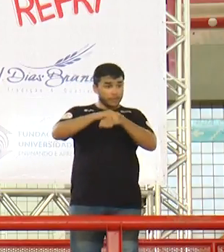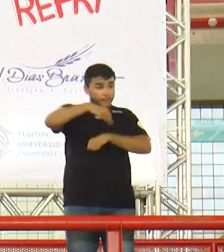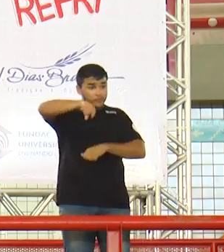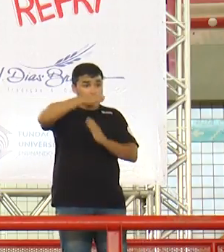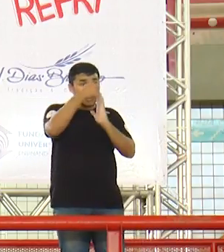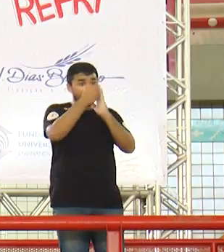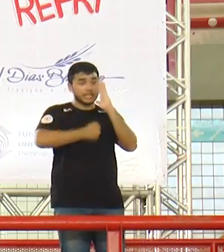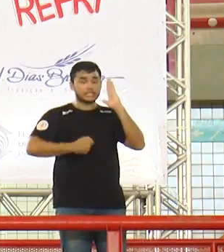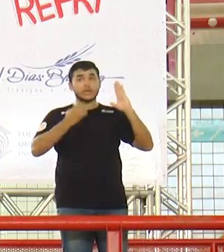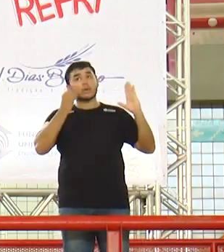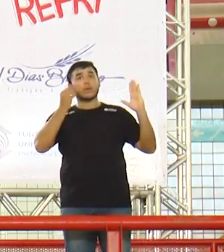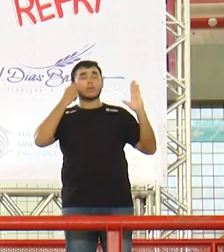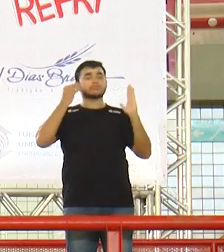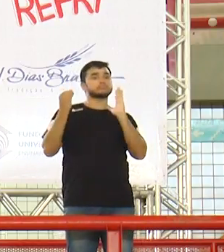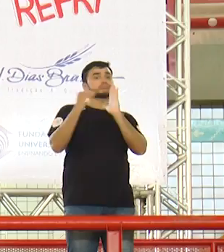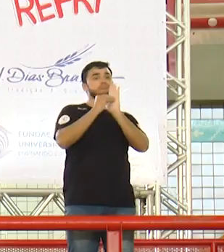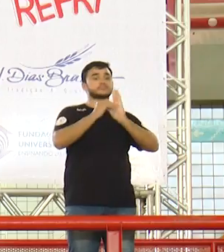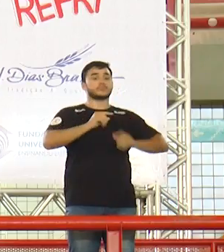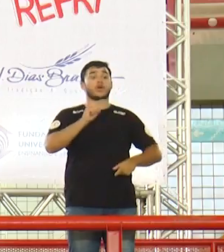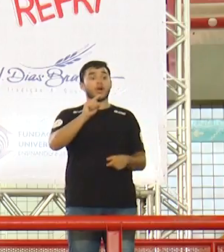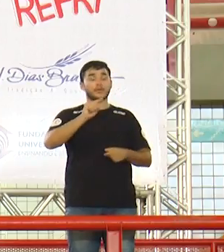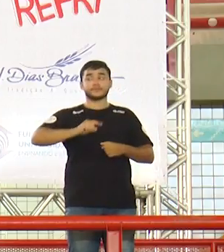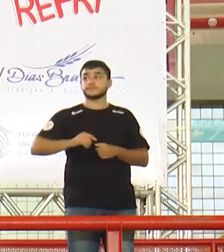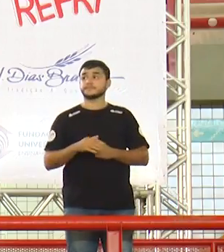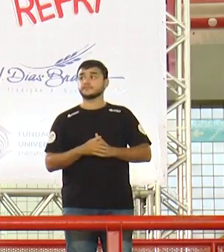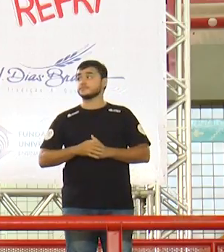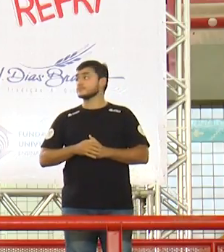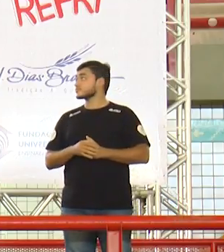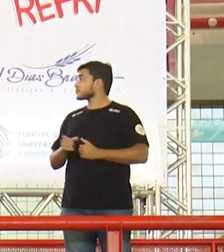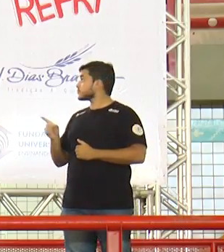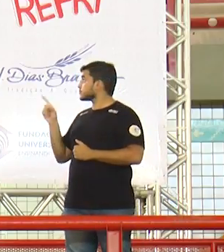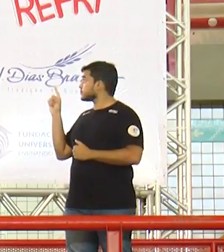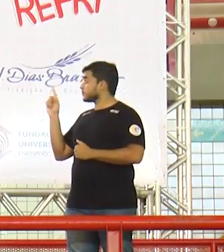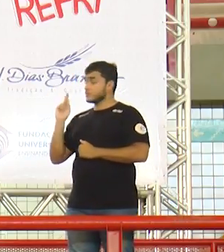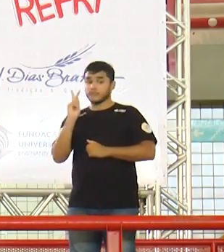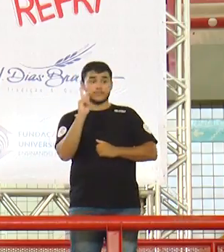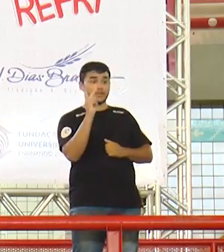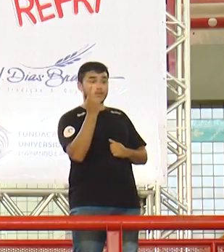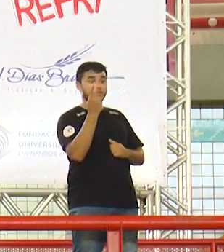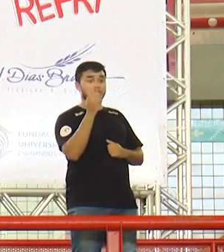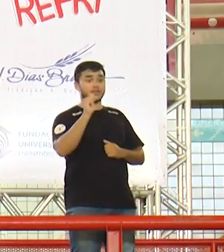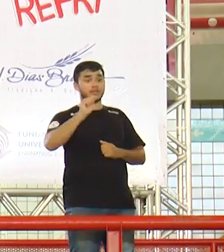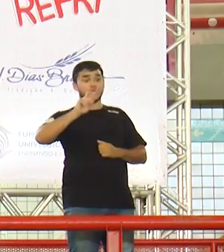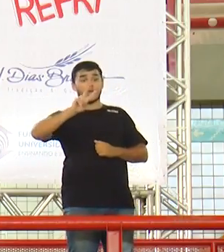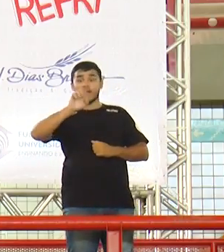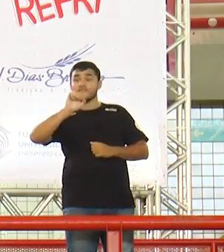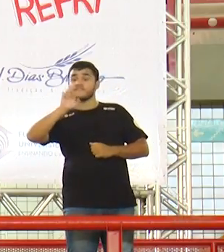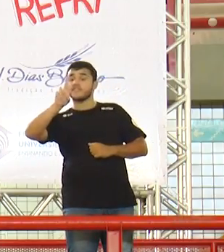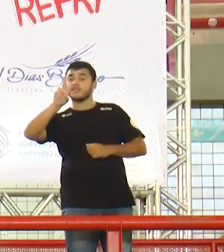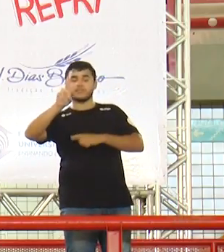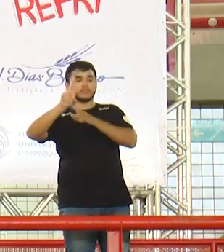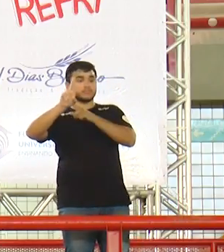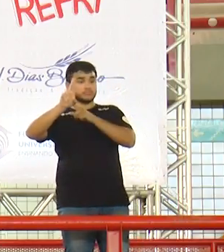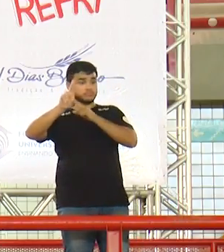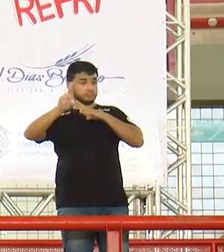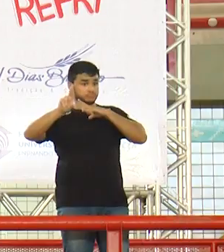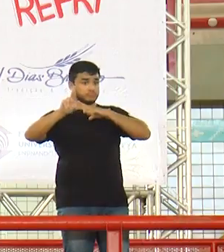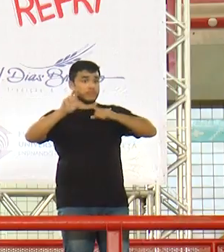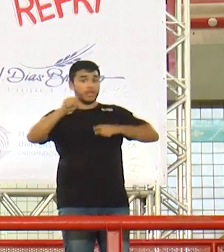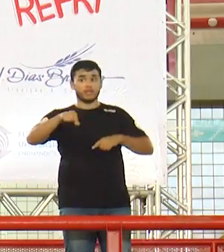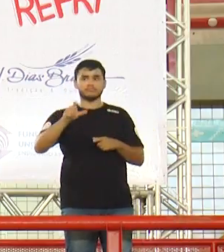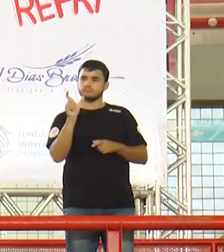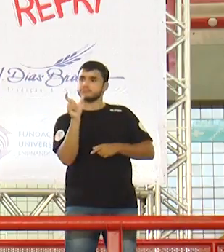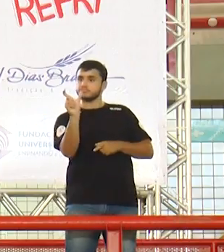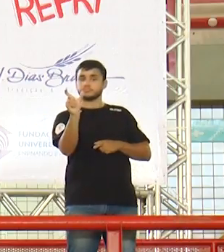hein? Toda vez que usar o verbo haver, ó. Toda vez que usar o